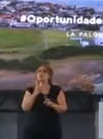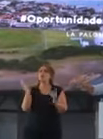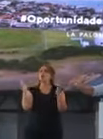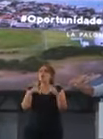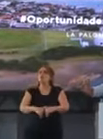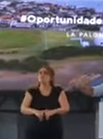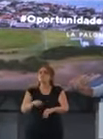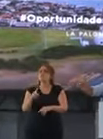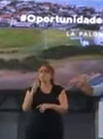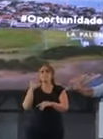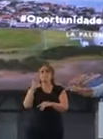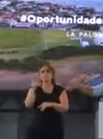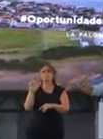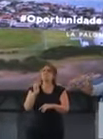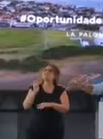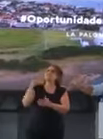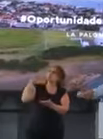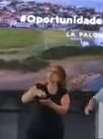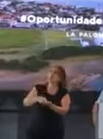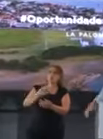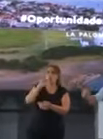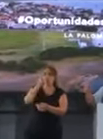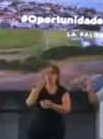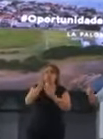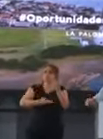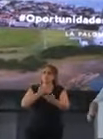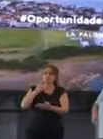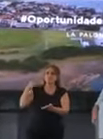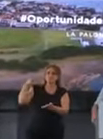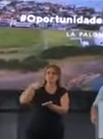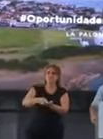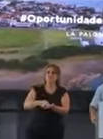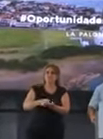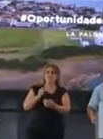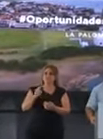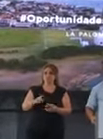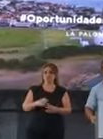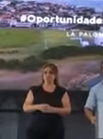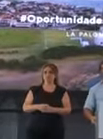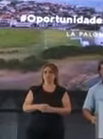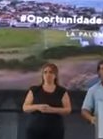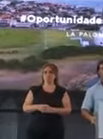funden empresas que lo termina pagando el país. Esa es la austeridad.